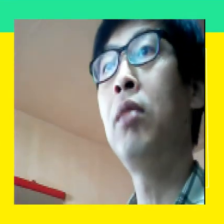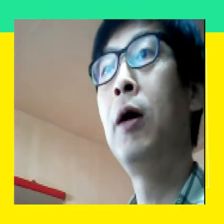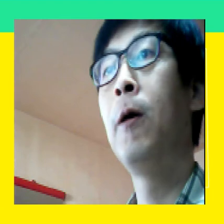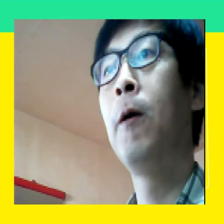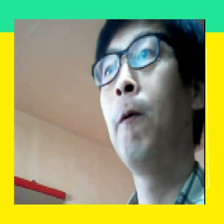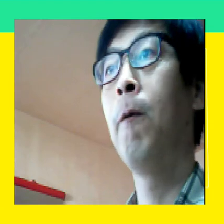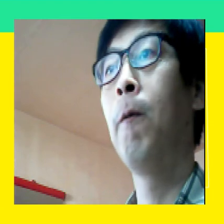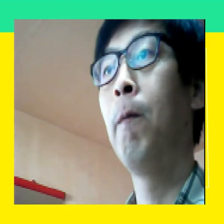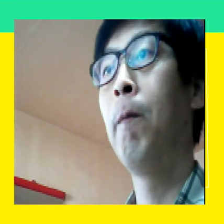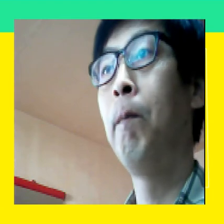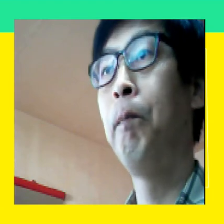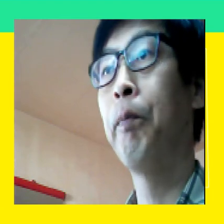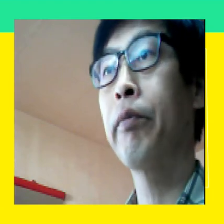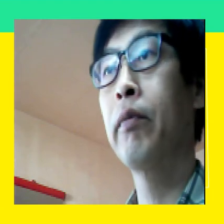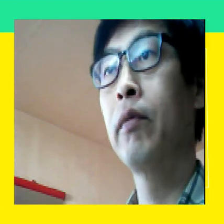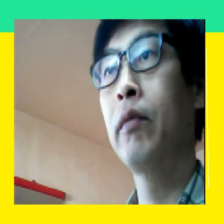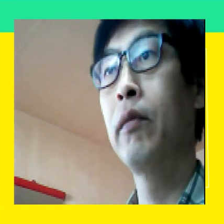다음